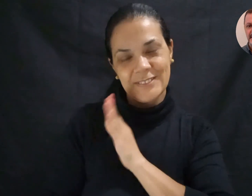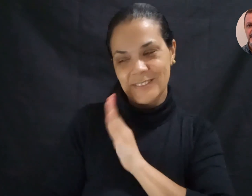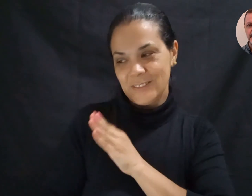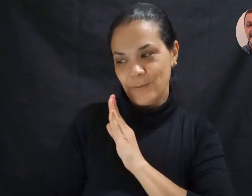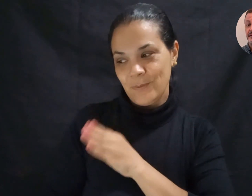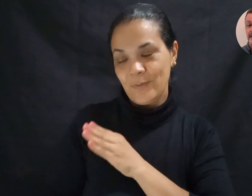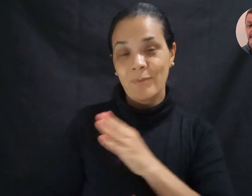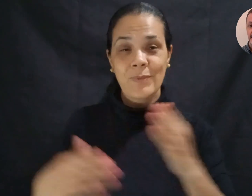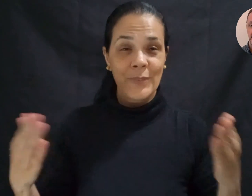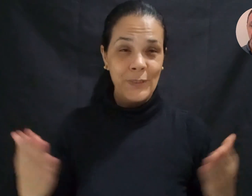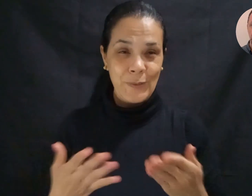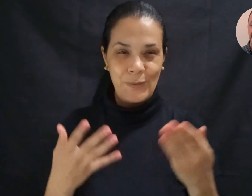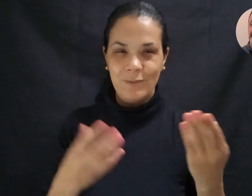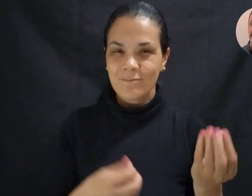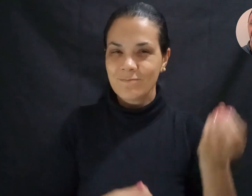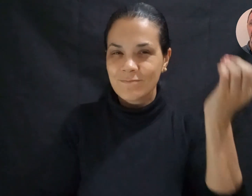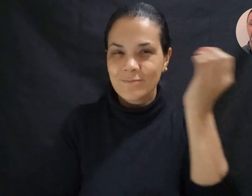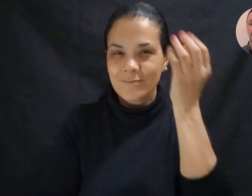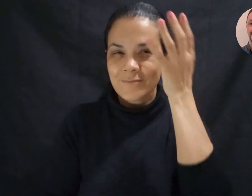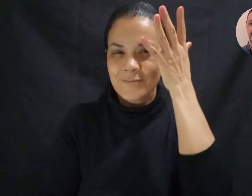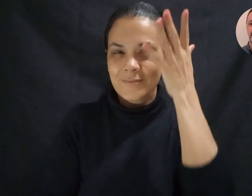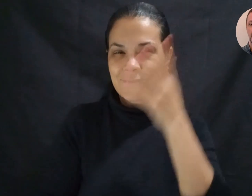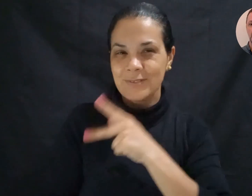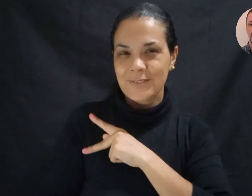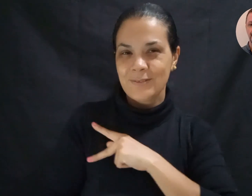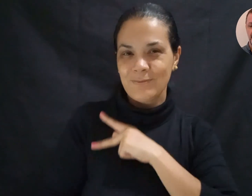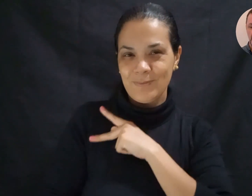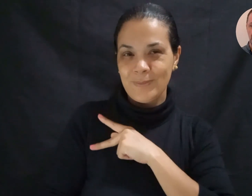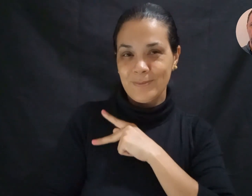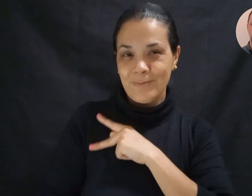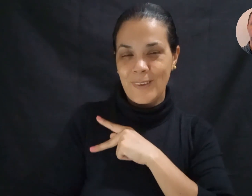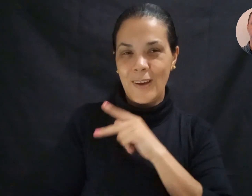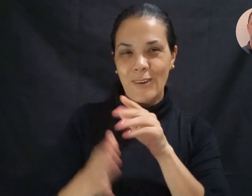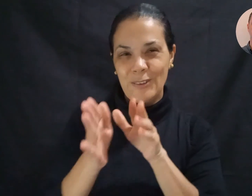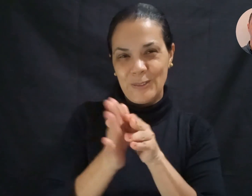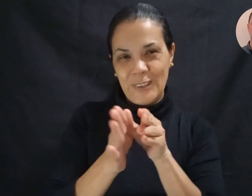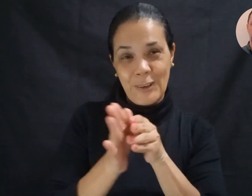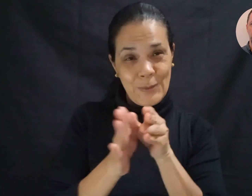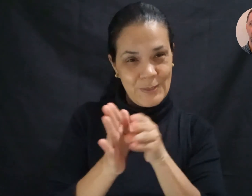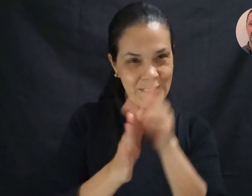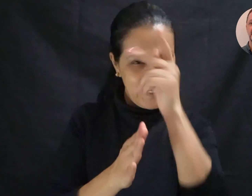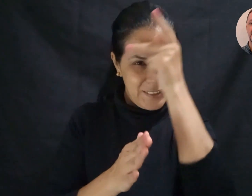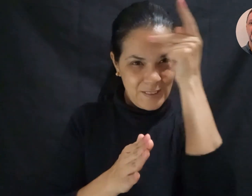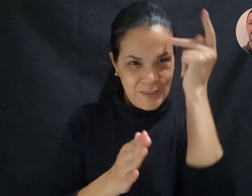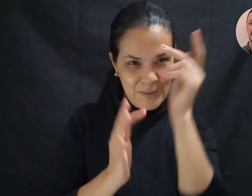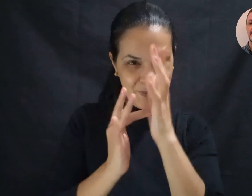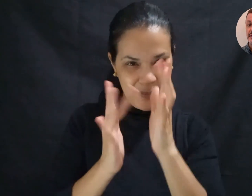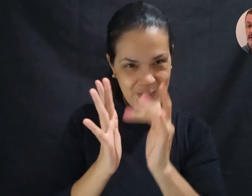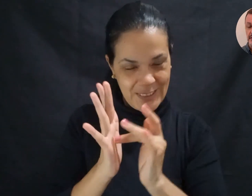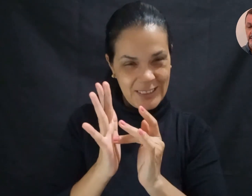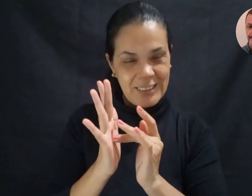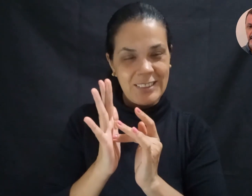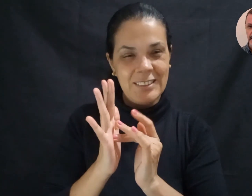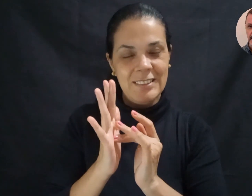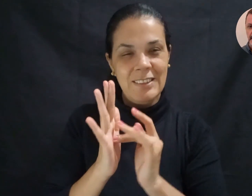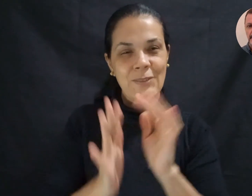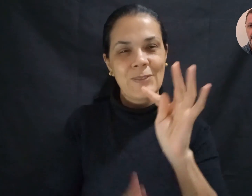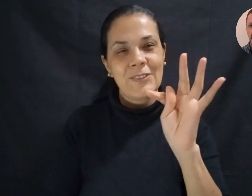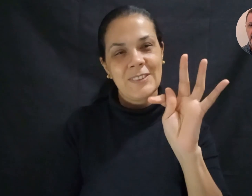A inspiração para as reflexões de hoje quem traz é Paulo. Paulo recomenda aos cristãos que habitavam Tessalônica o